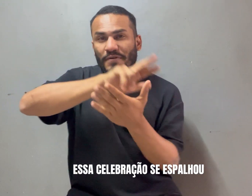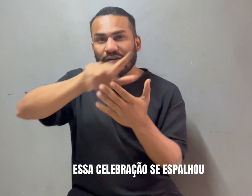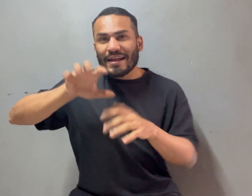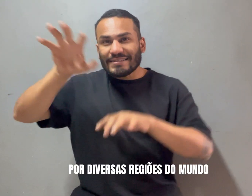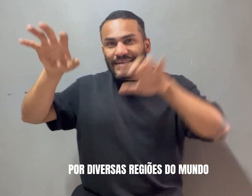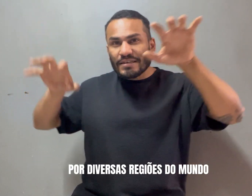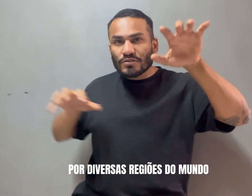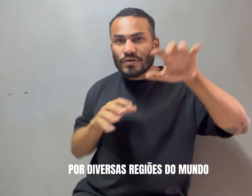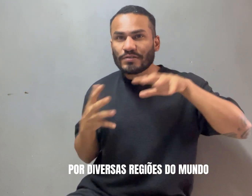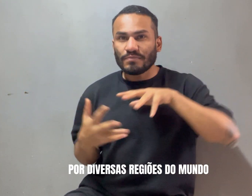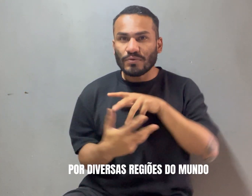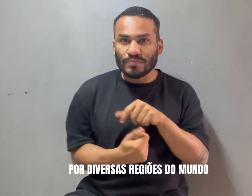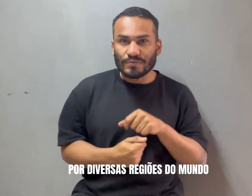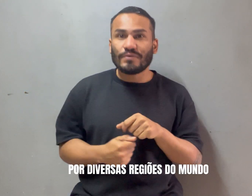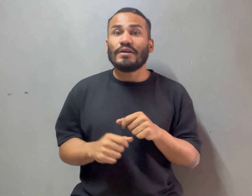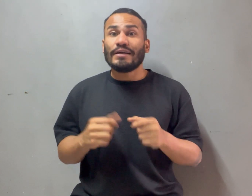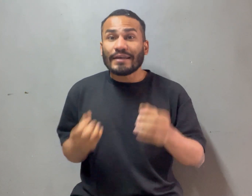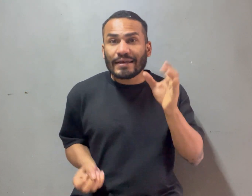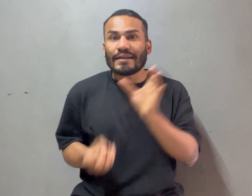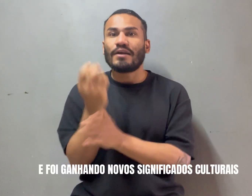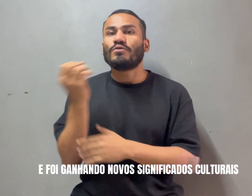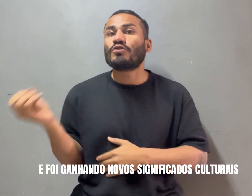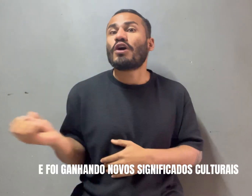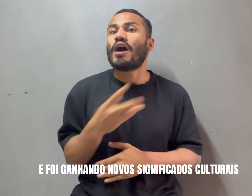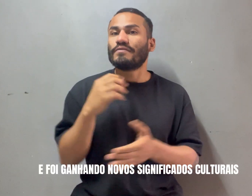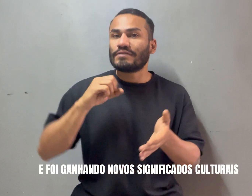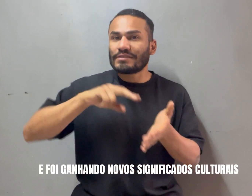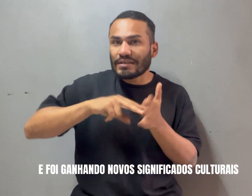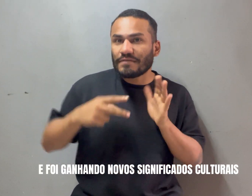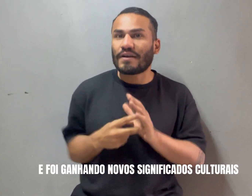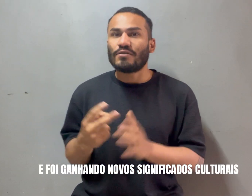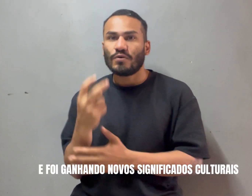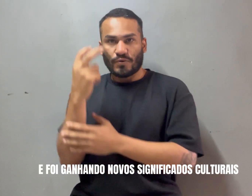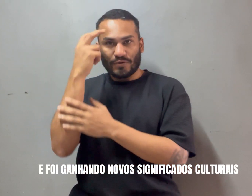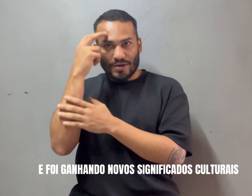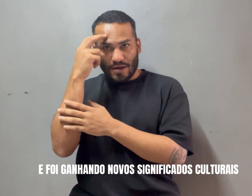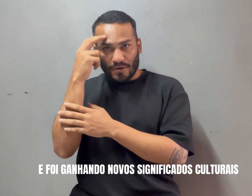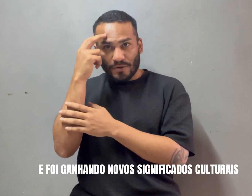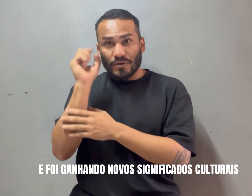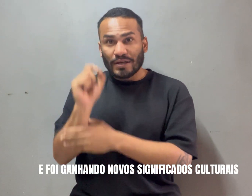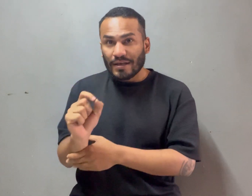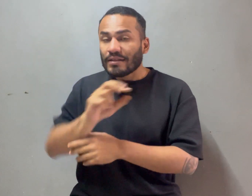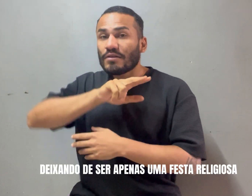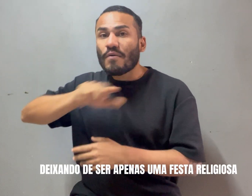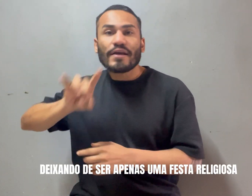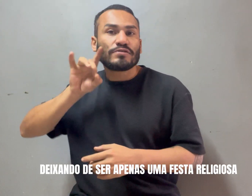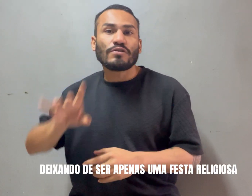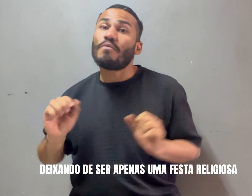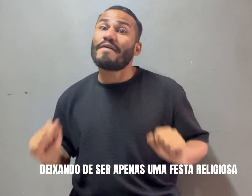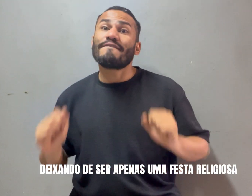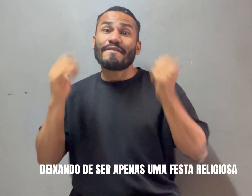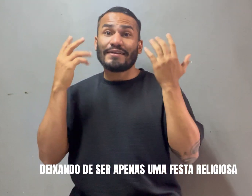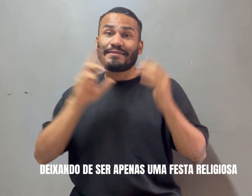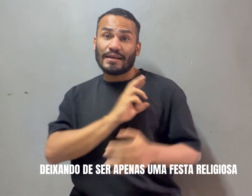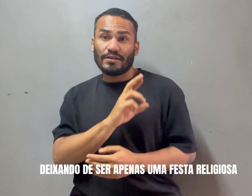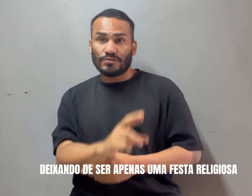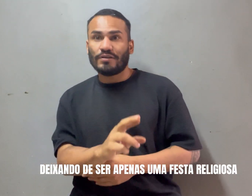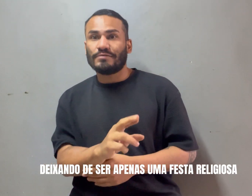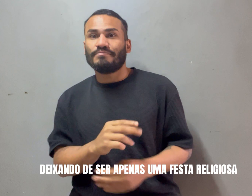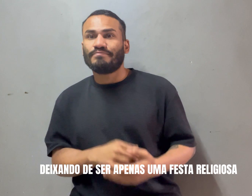por diversas regiões do mundo e foi ganhando novos significados culturais, deixando de ser apenas uma festa